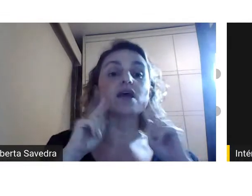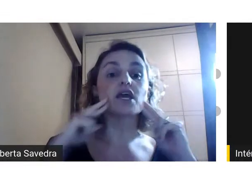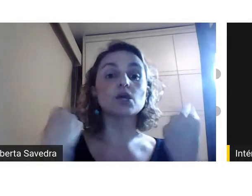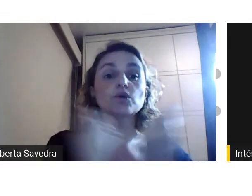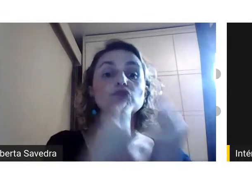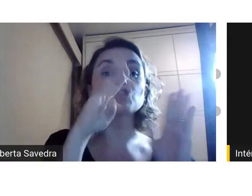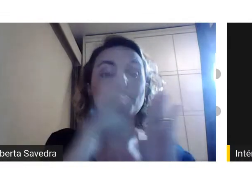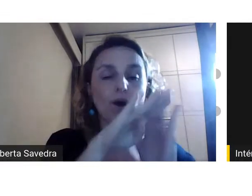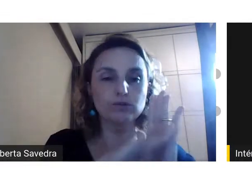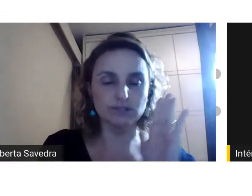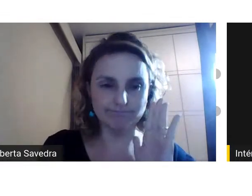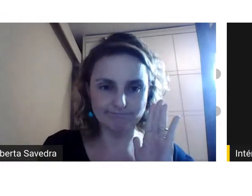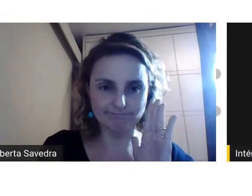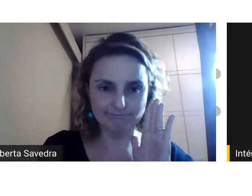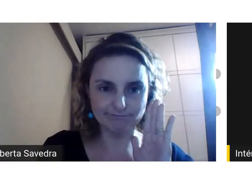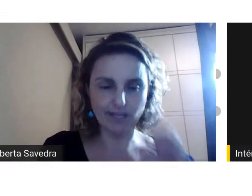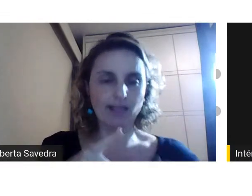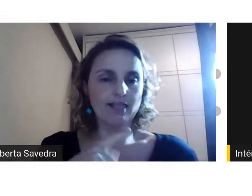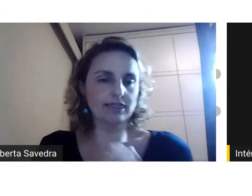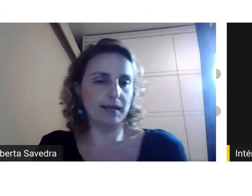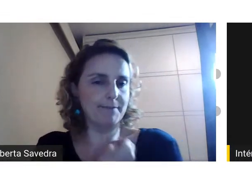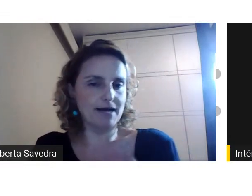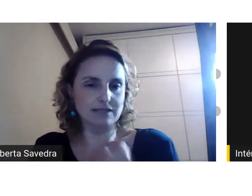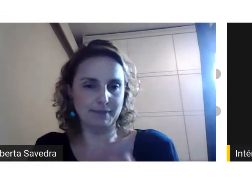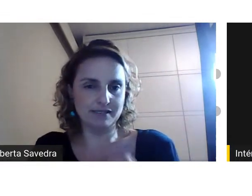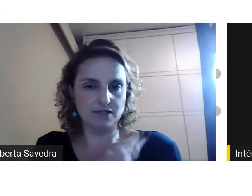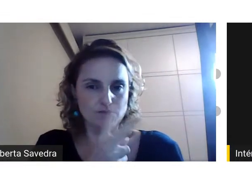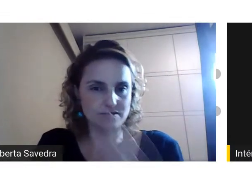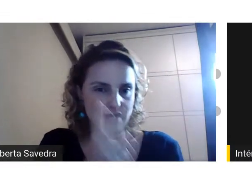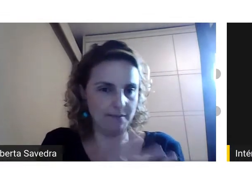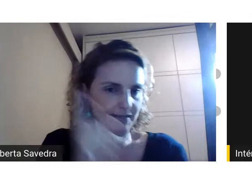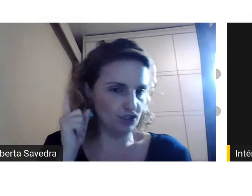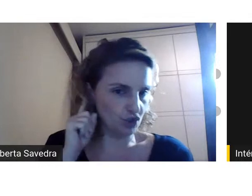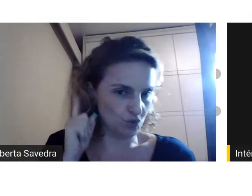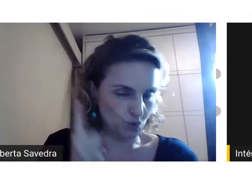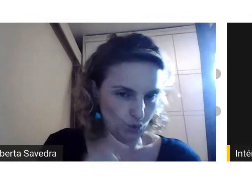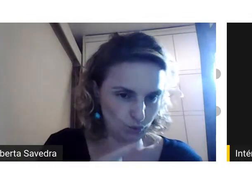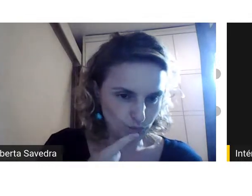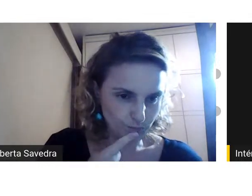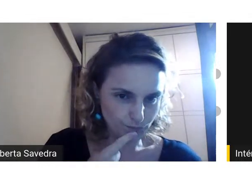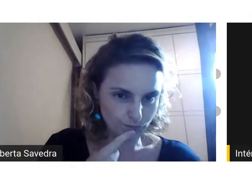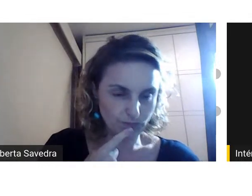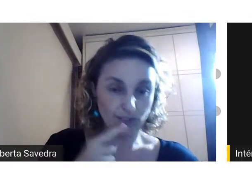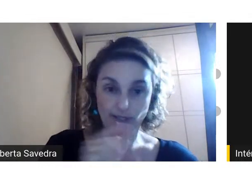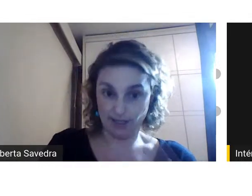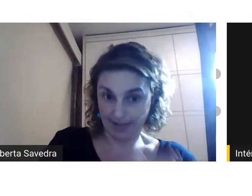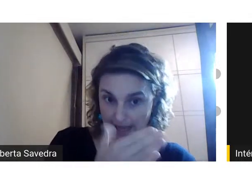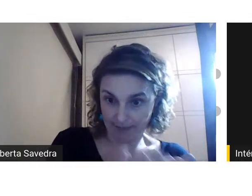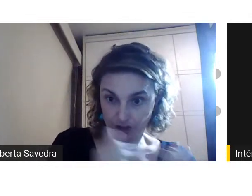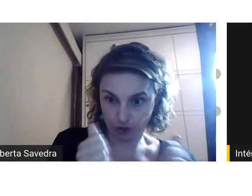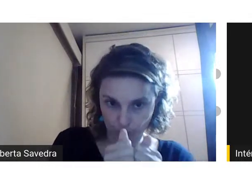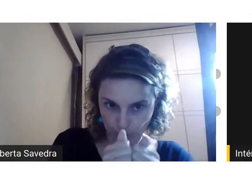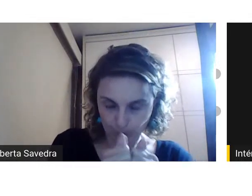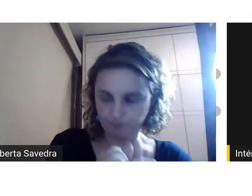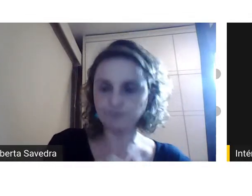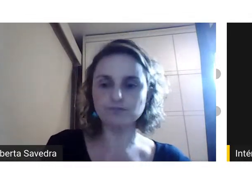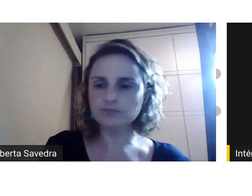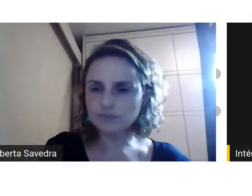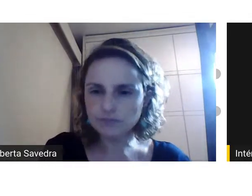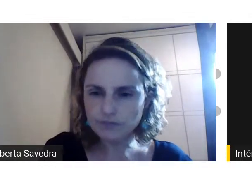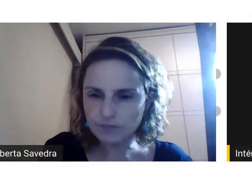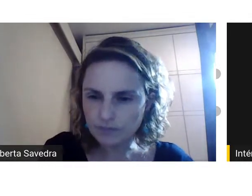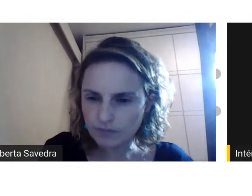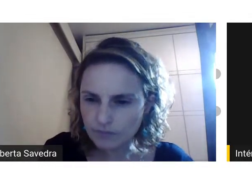as duas modalidades e ter também é todo todo o conhecimento EA compreensão